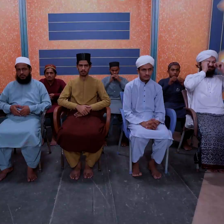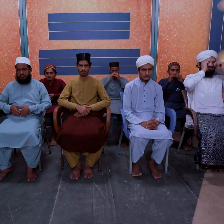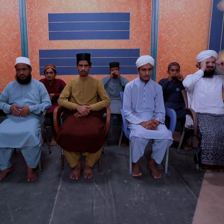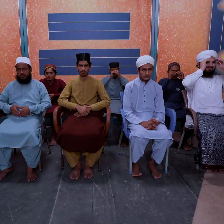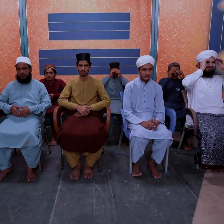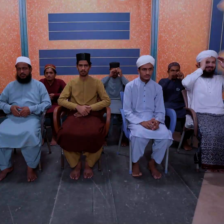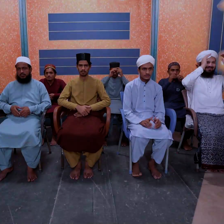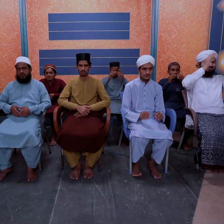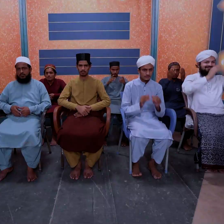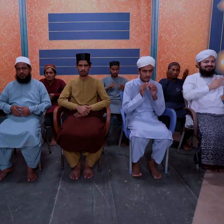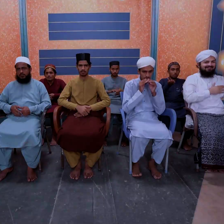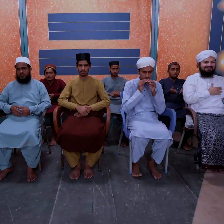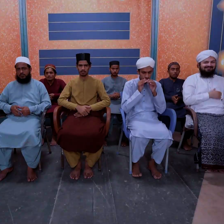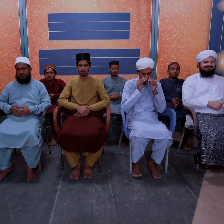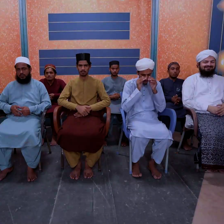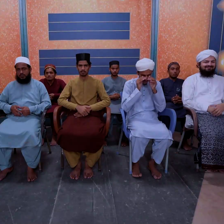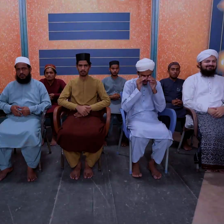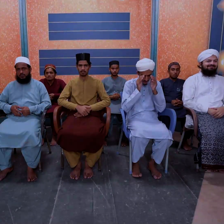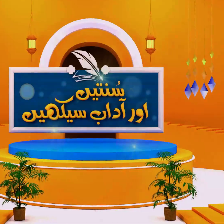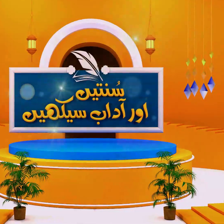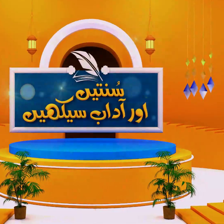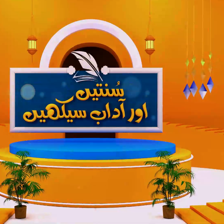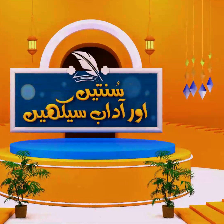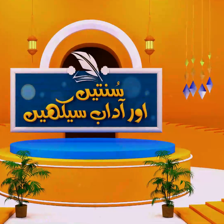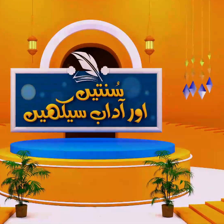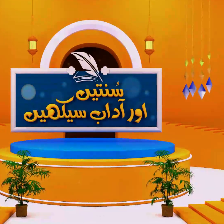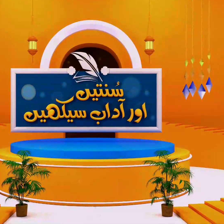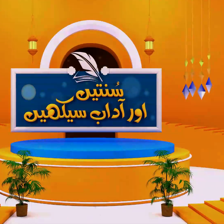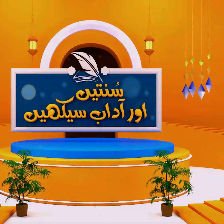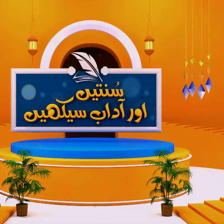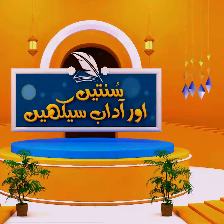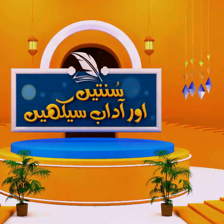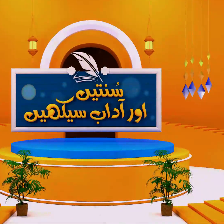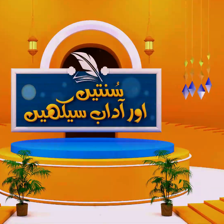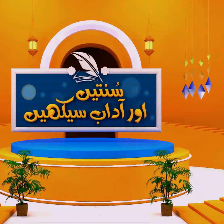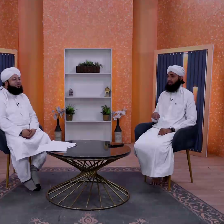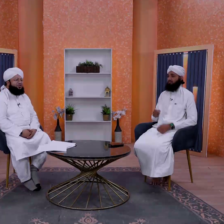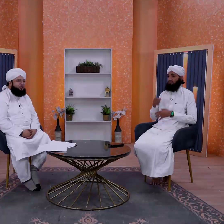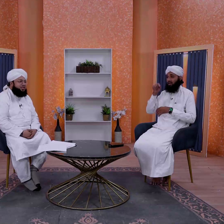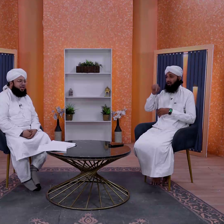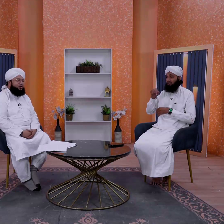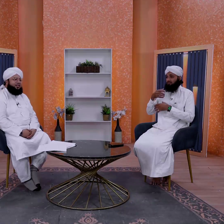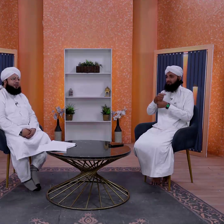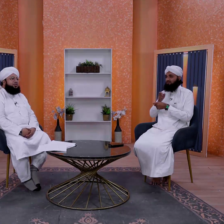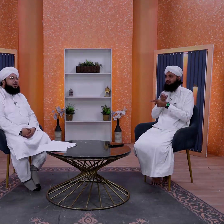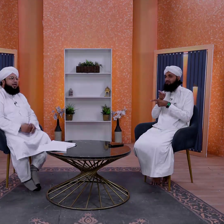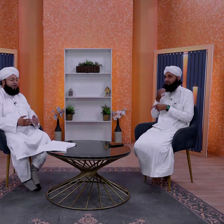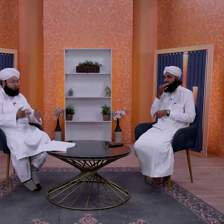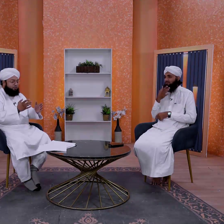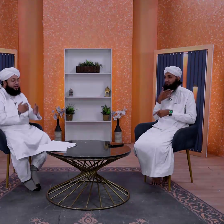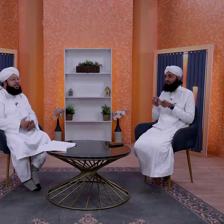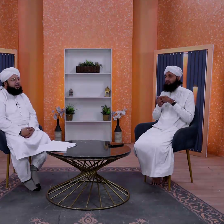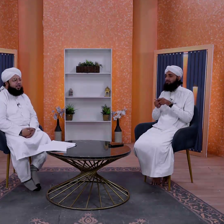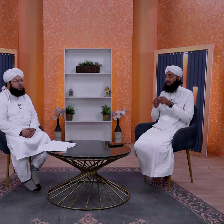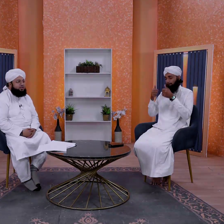مدنی چینل کے ناظرین، ہم بڑھتے ہیں اپنے اگلے سیگمنٹ کی طرف، جس کا نام ہے سنتیں اور آداب۔ آج ہم جو سنتیں اور آداب سیکھیں گے